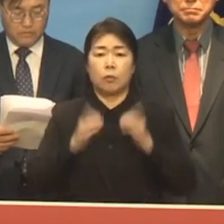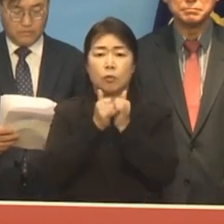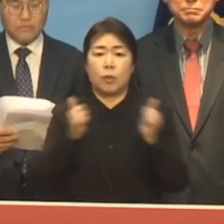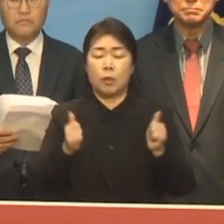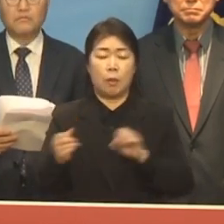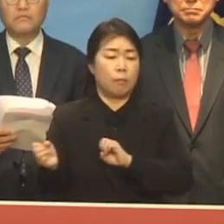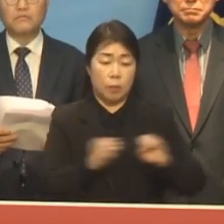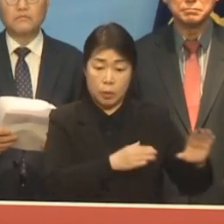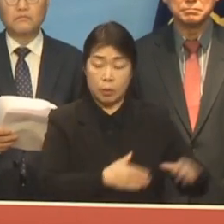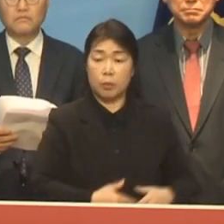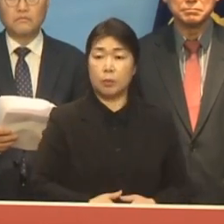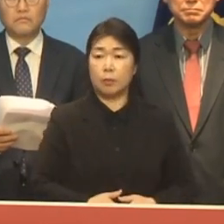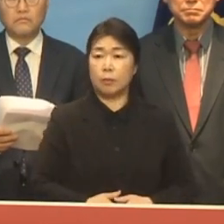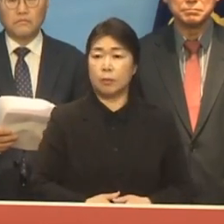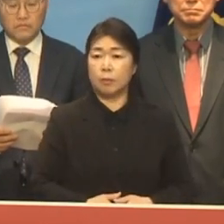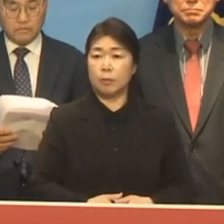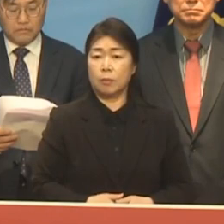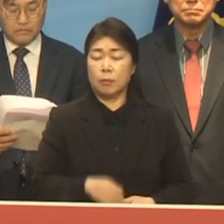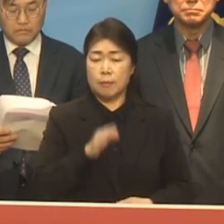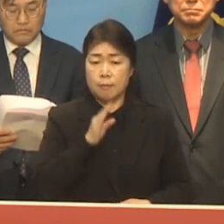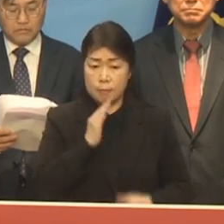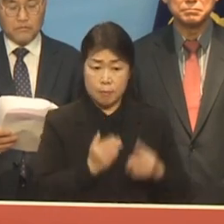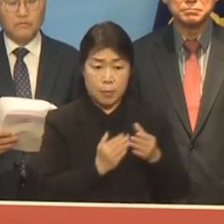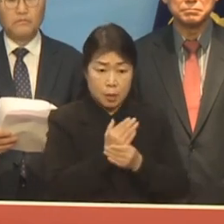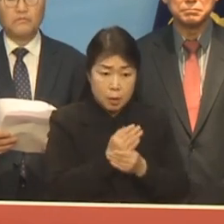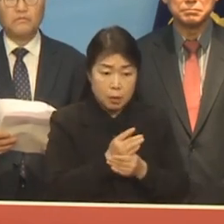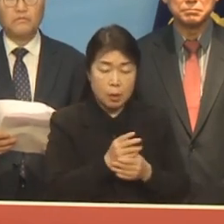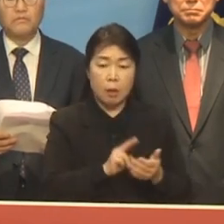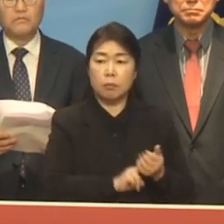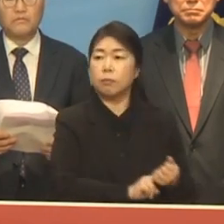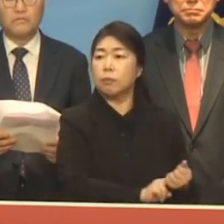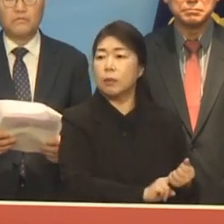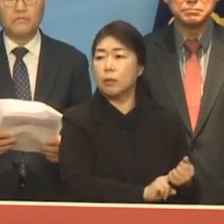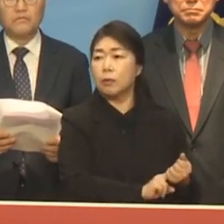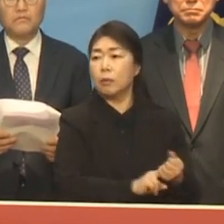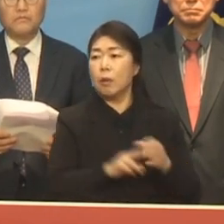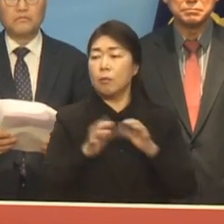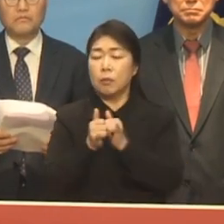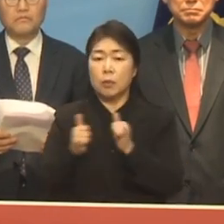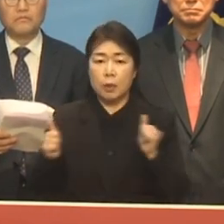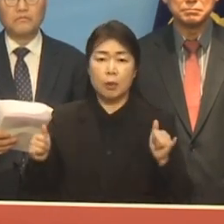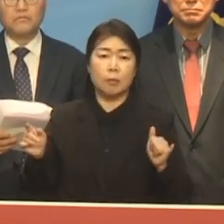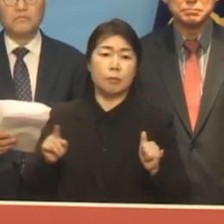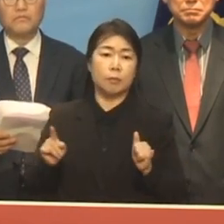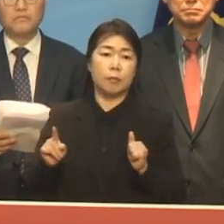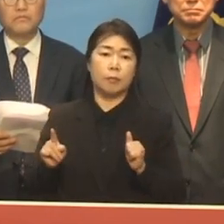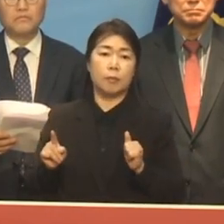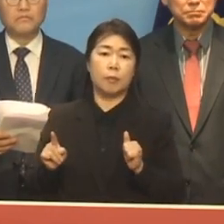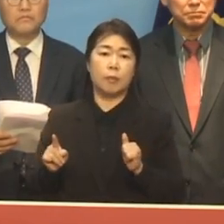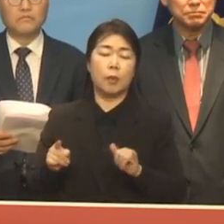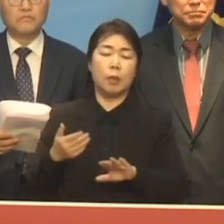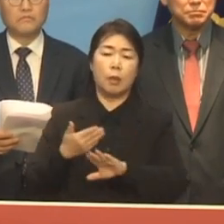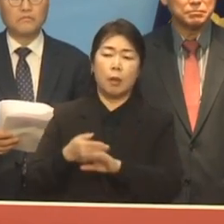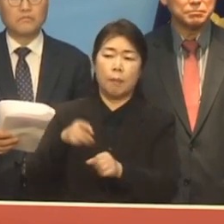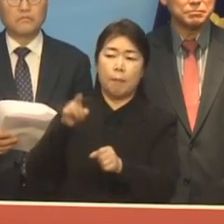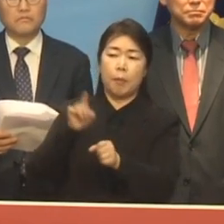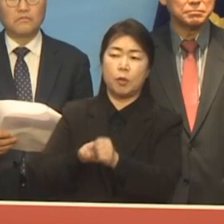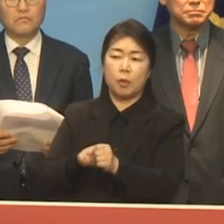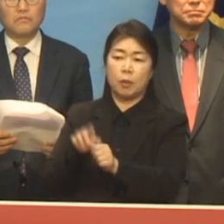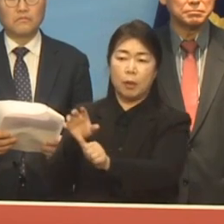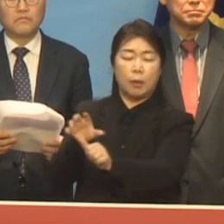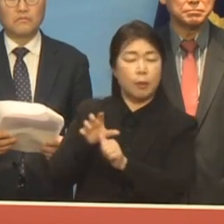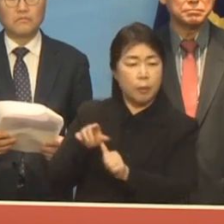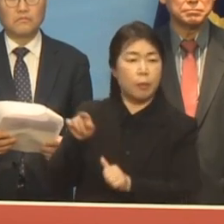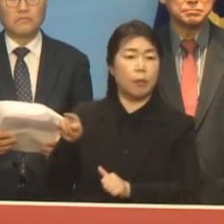내버리고 진실을 은폐하고 국민을 어떤 다른 목적을 위한